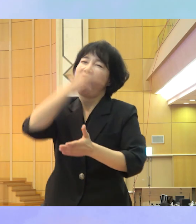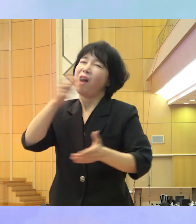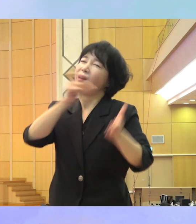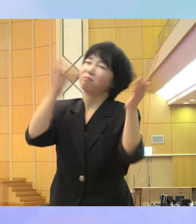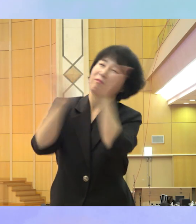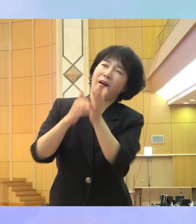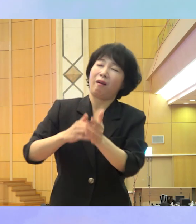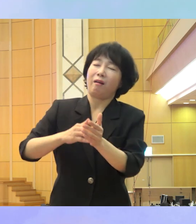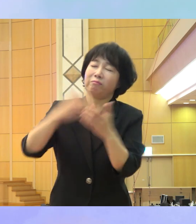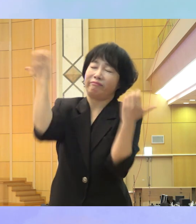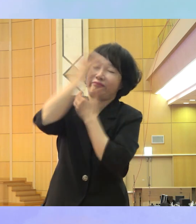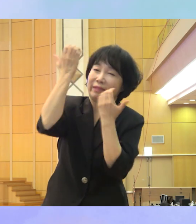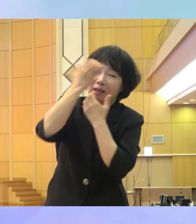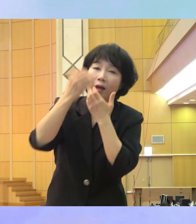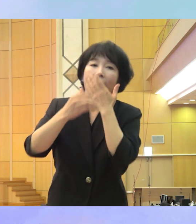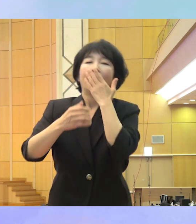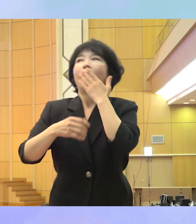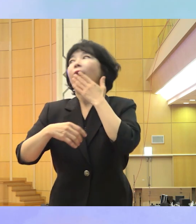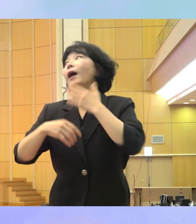이러고 있어.